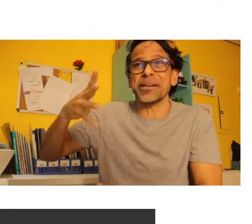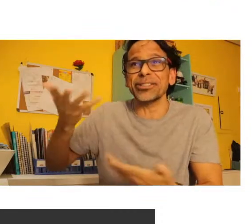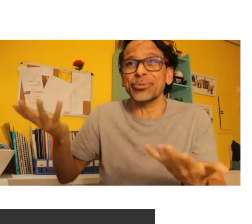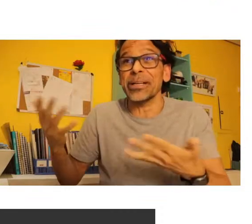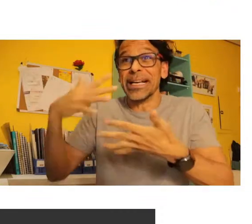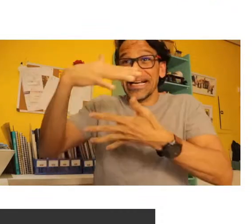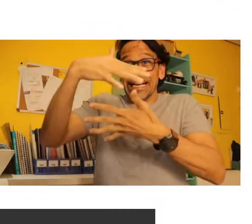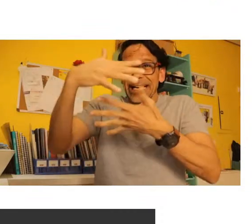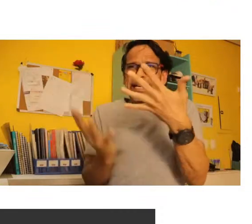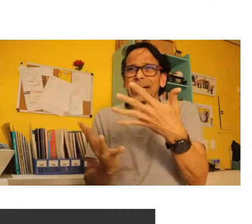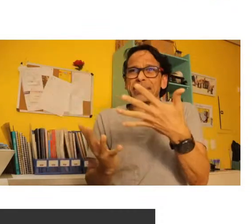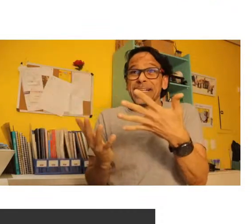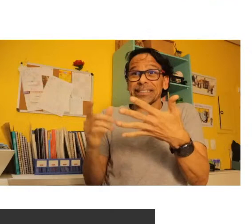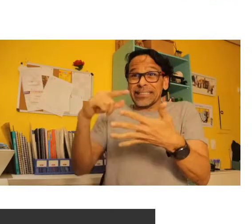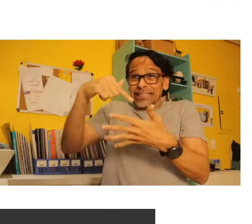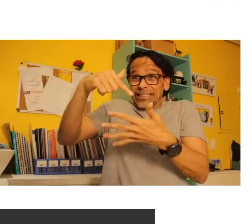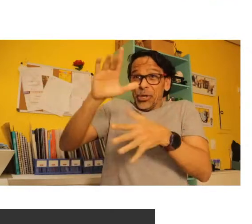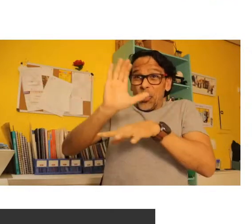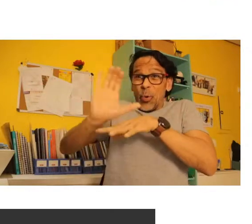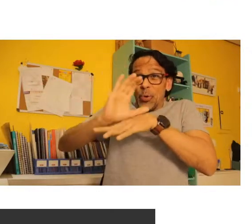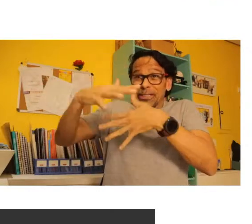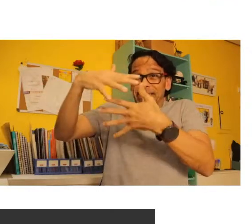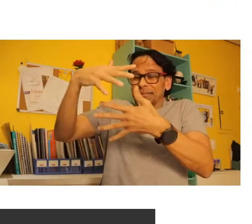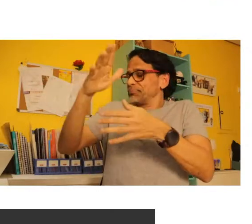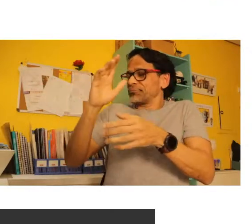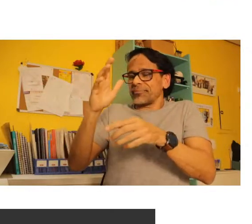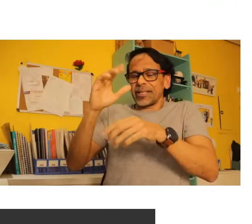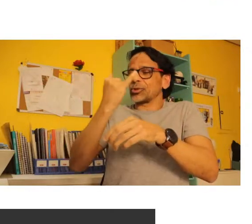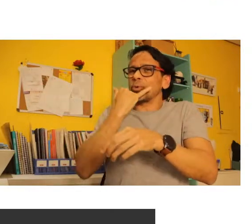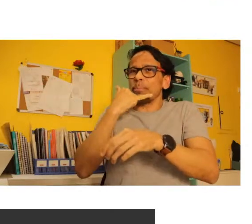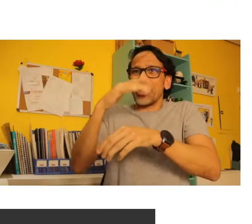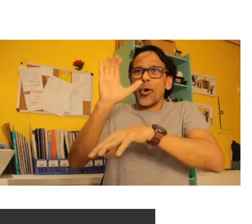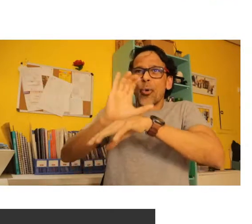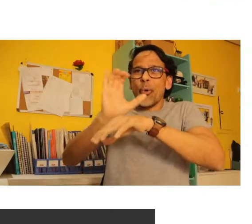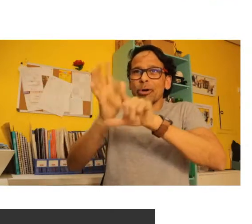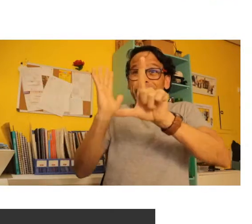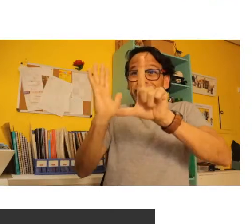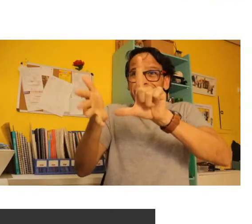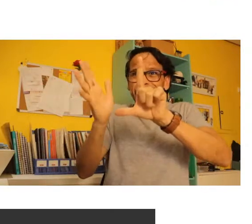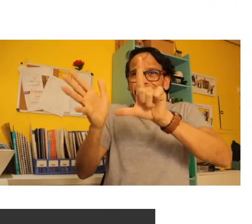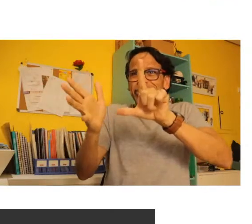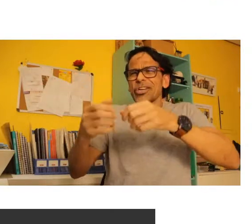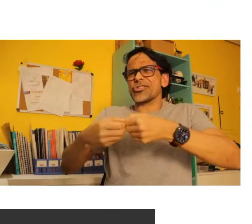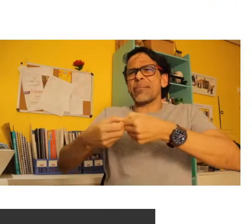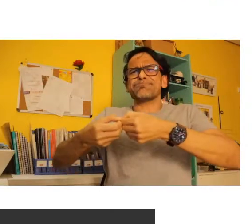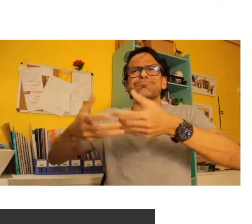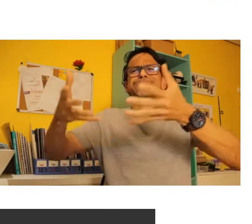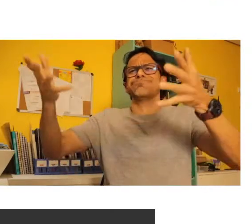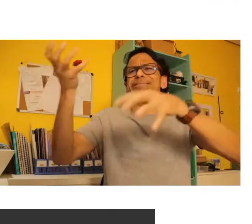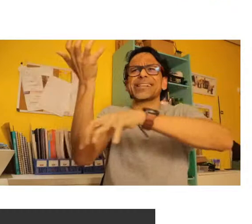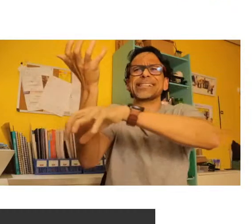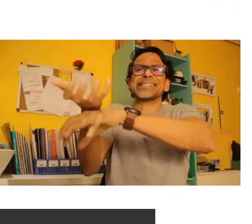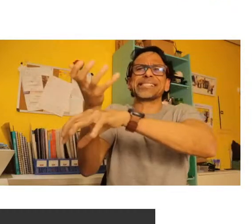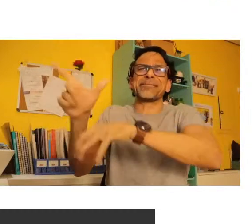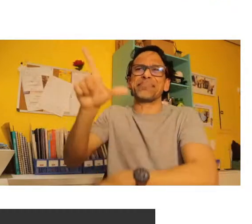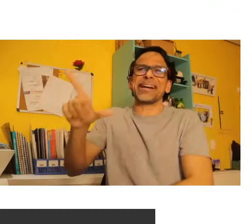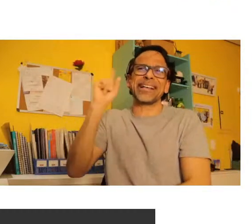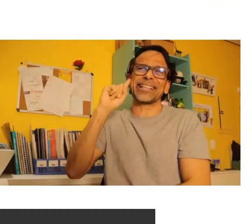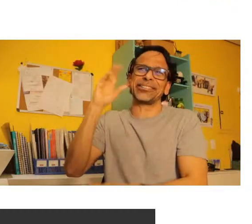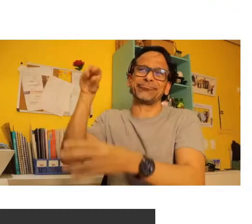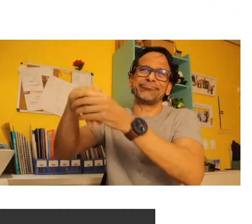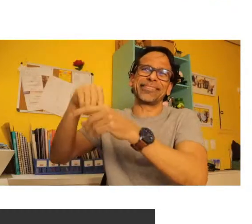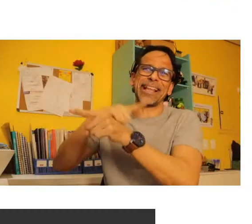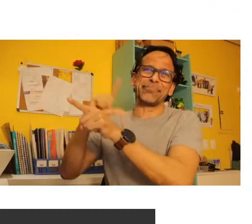tem desenvolvido pesquisas no tempo bastante recente por exemplo os